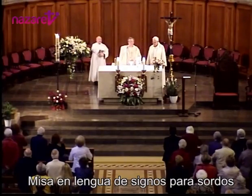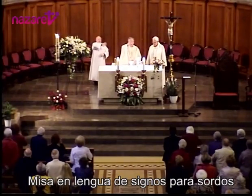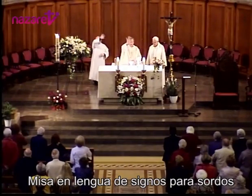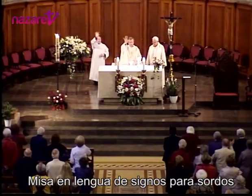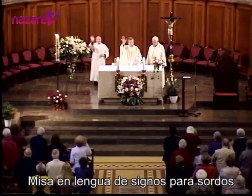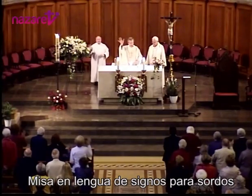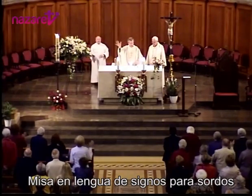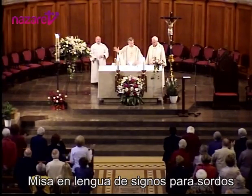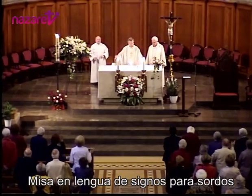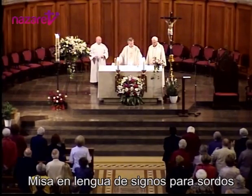Hosanna en el